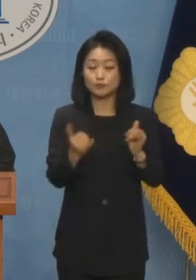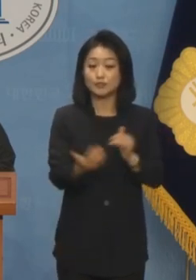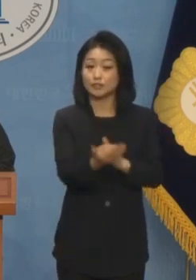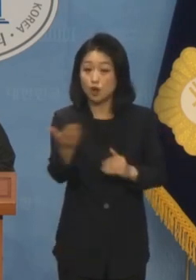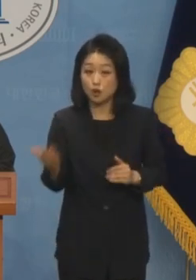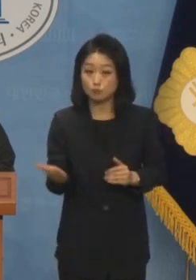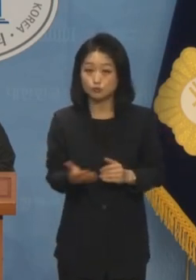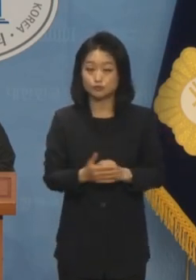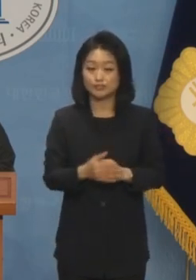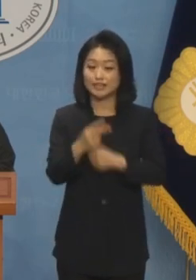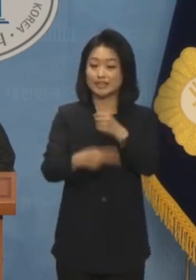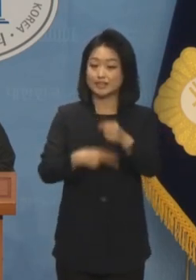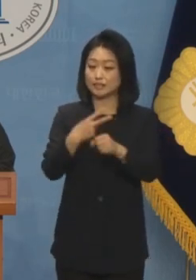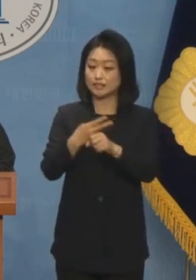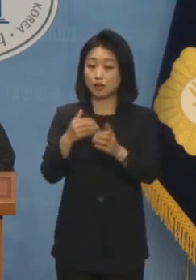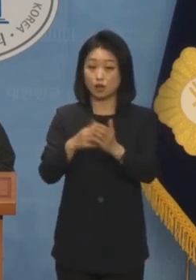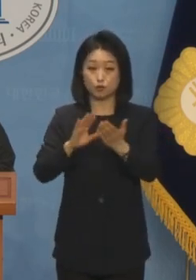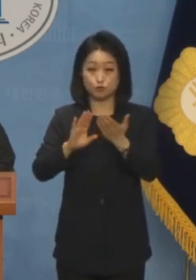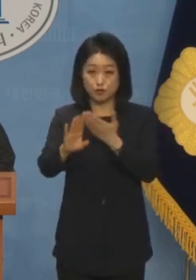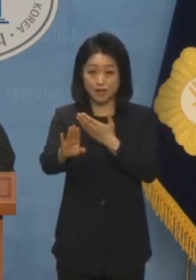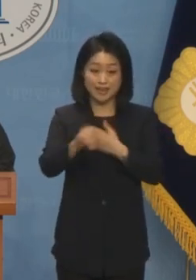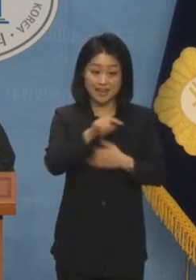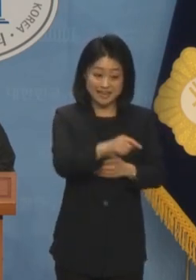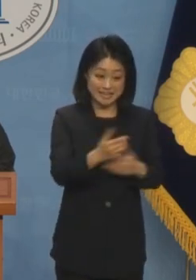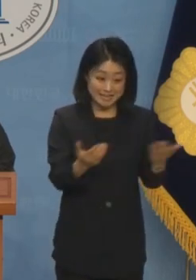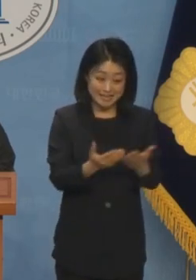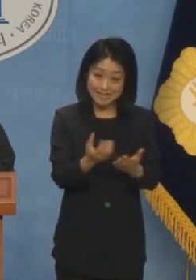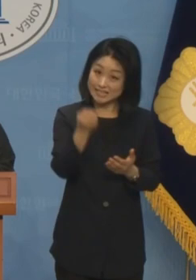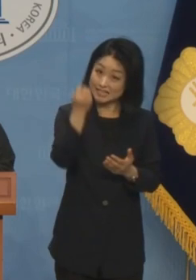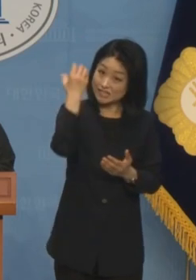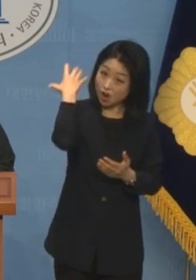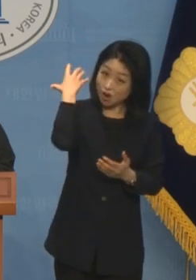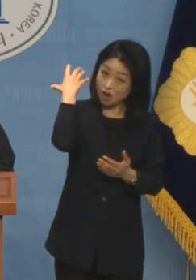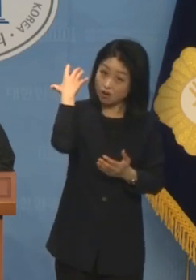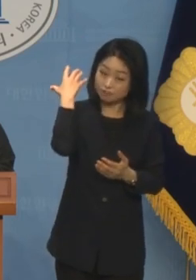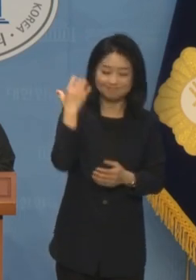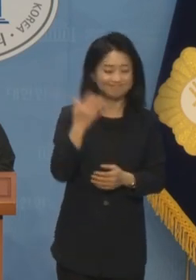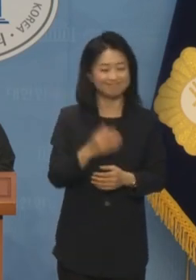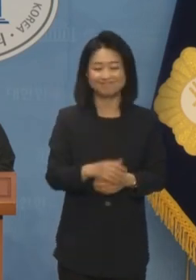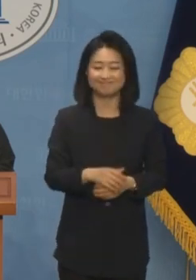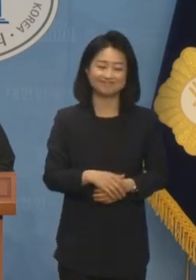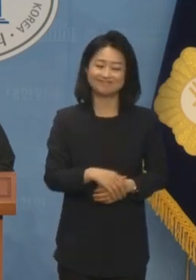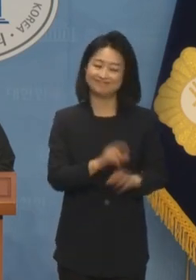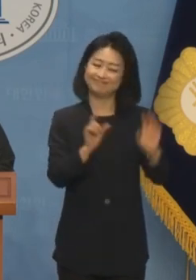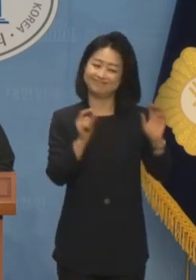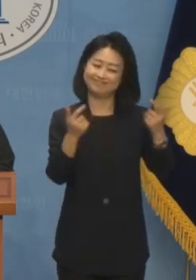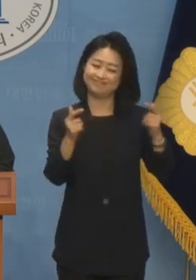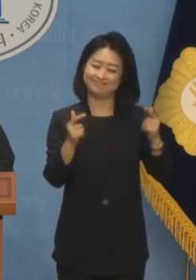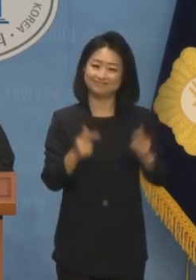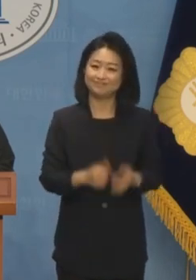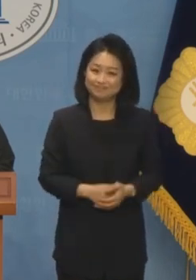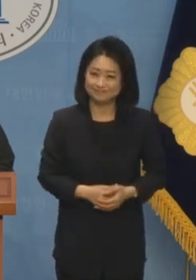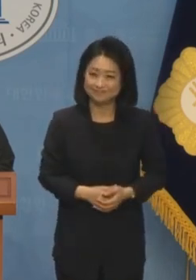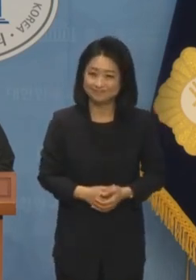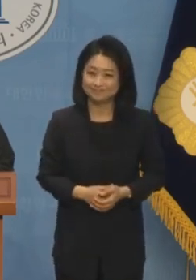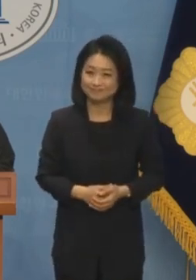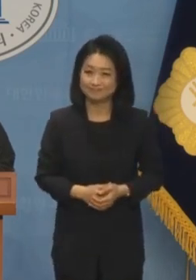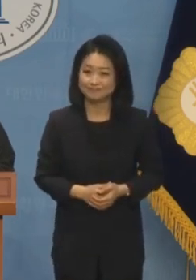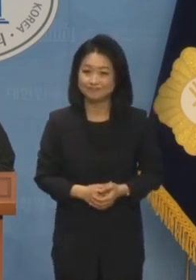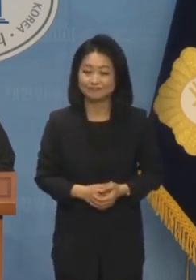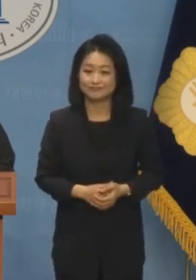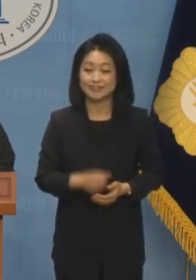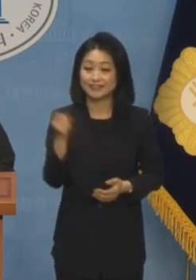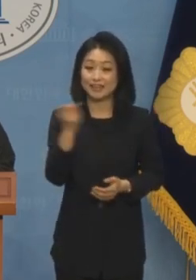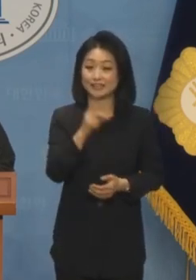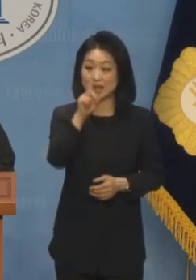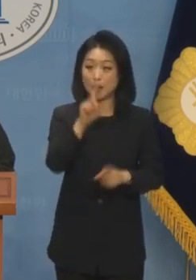국민들이 2년 뒤에 이 일들을 잊는다고 기대한다면 커다란 오산입니다.